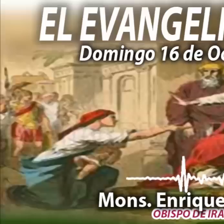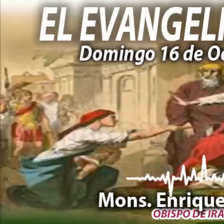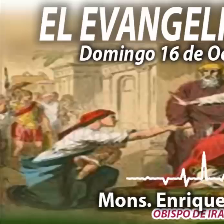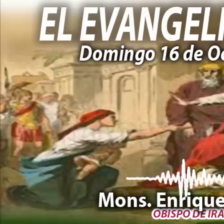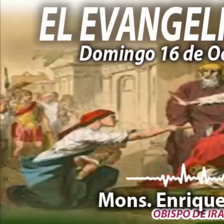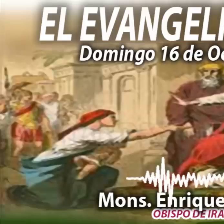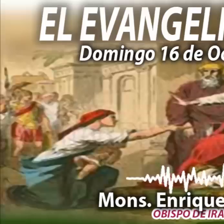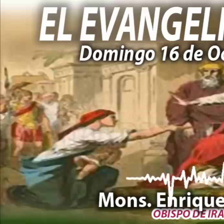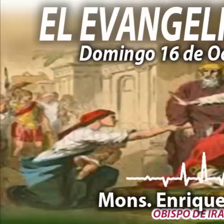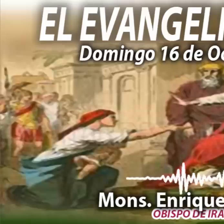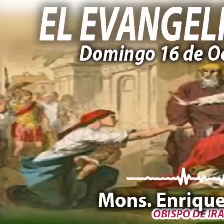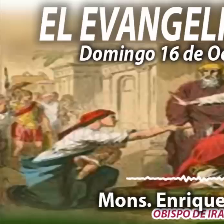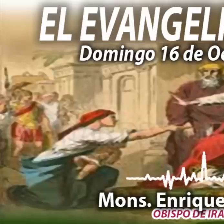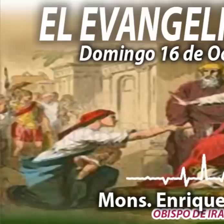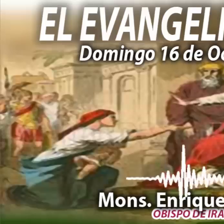de esperanza.